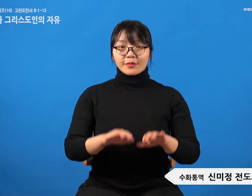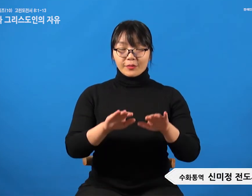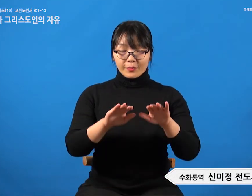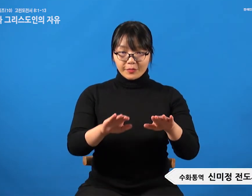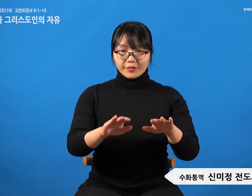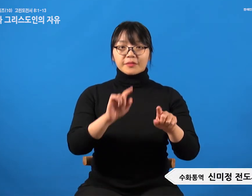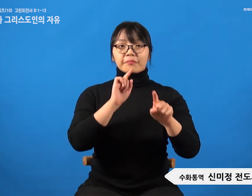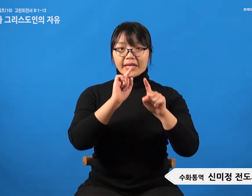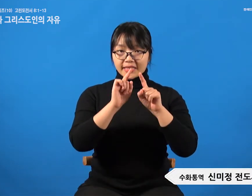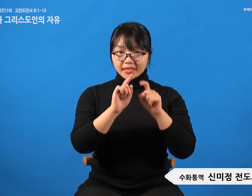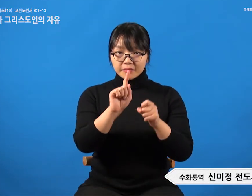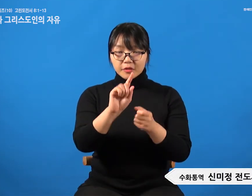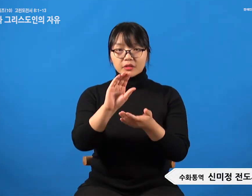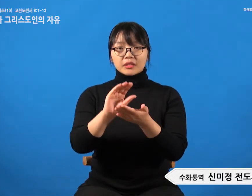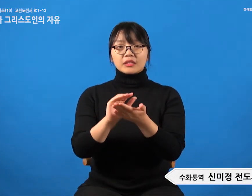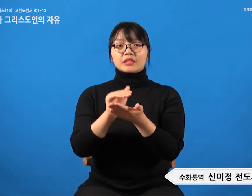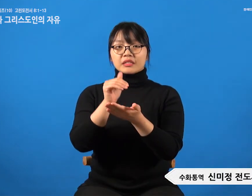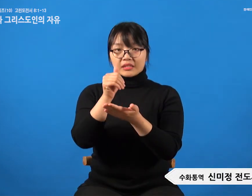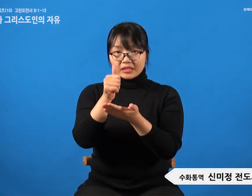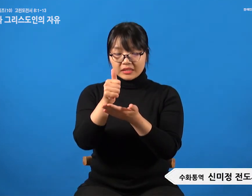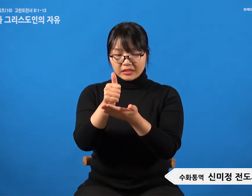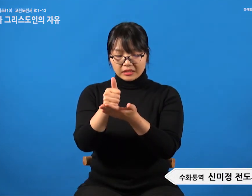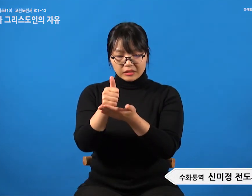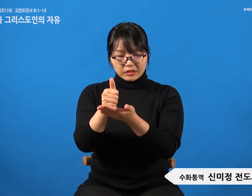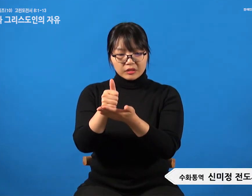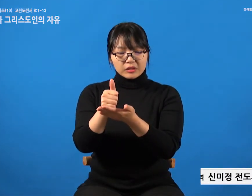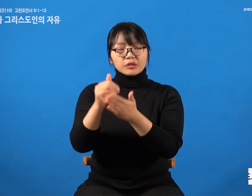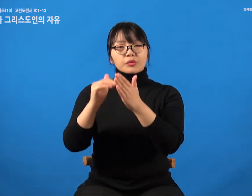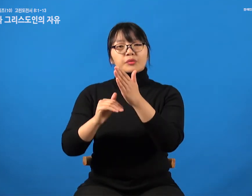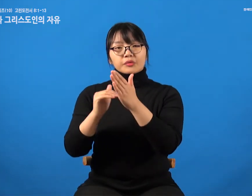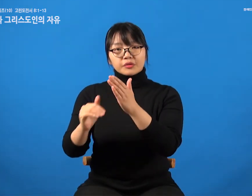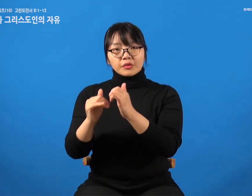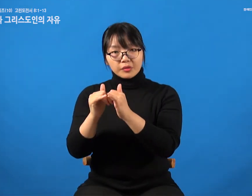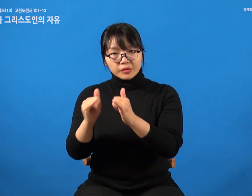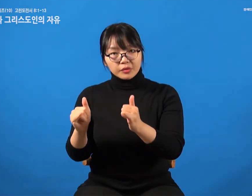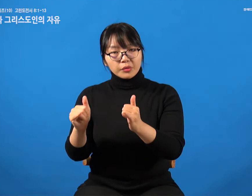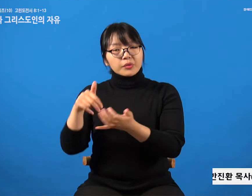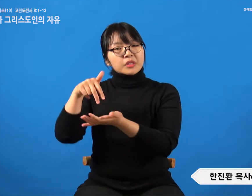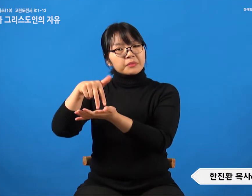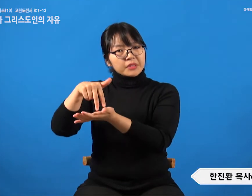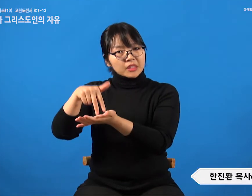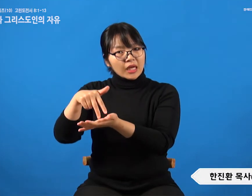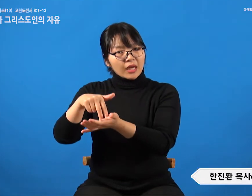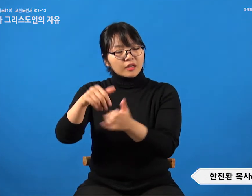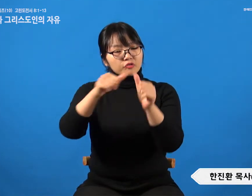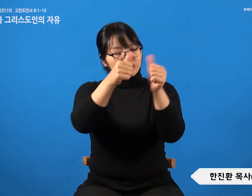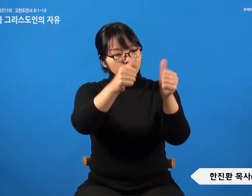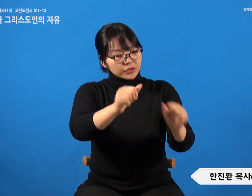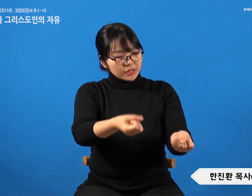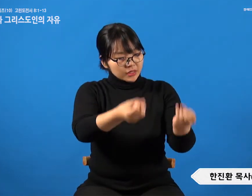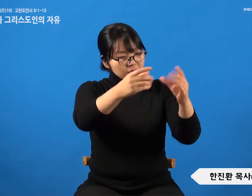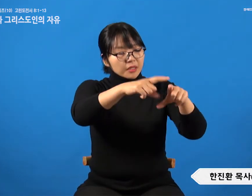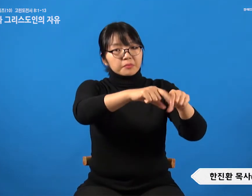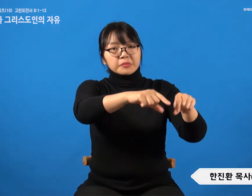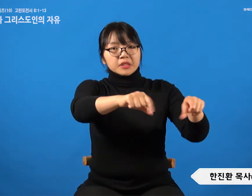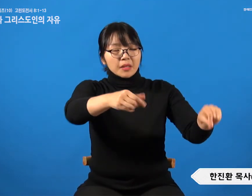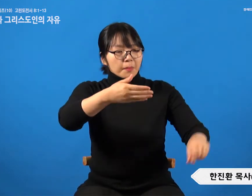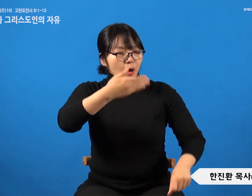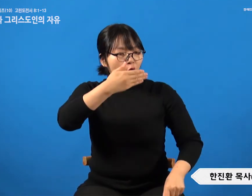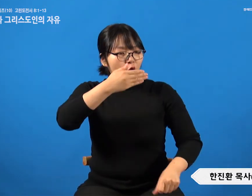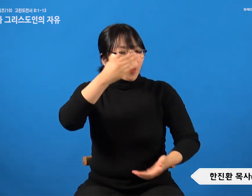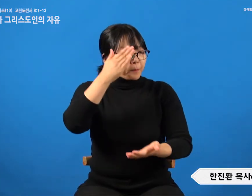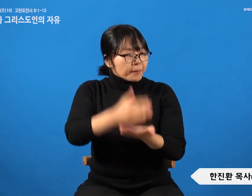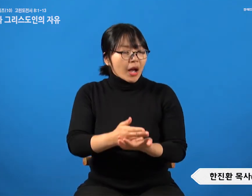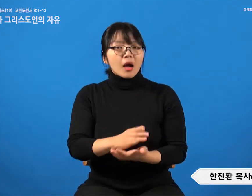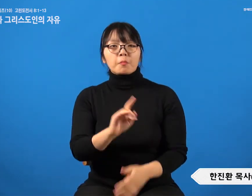이 말씀은 그리스도인은 우상에게 바친 제물을 먹어도 되느냐 안 되느냐 그 문제를 다루고